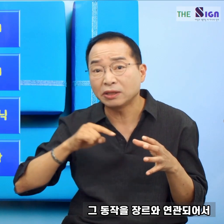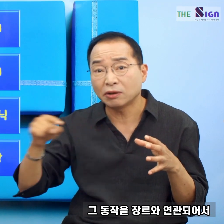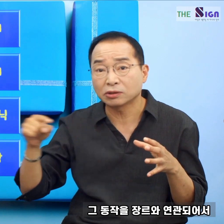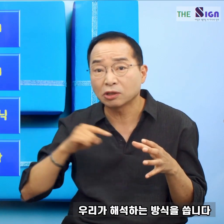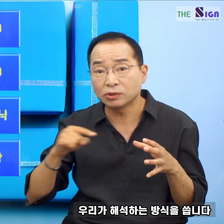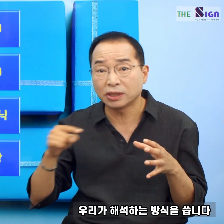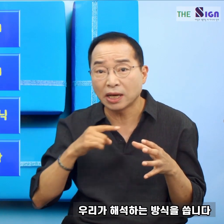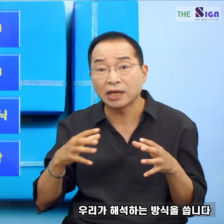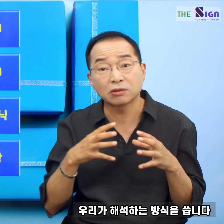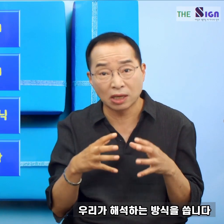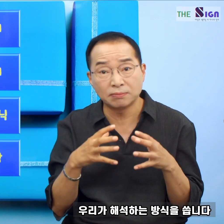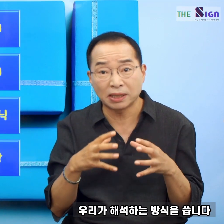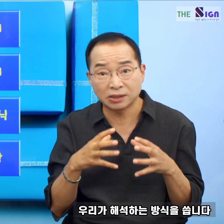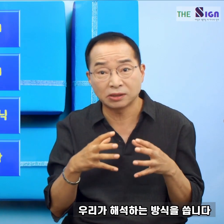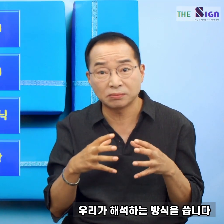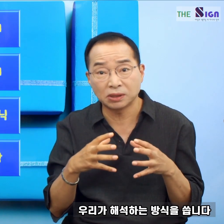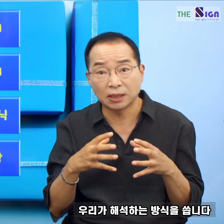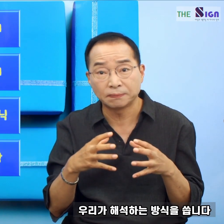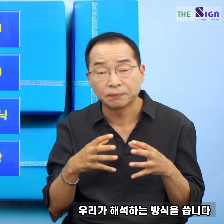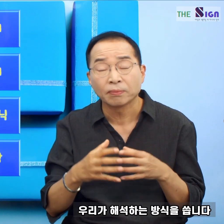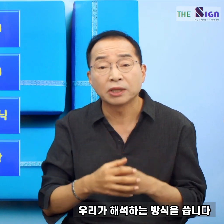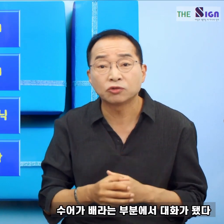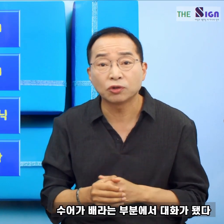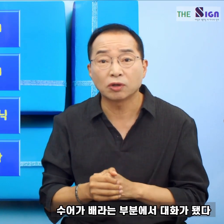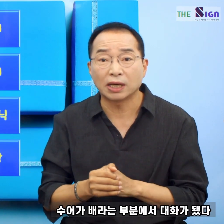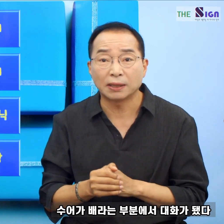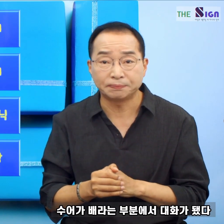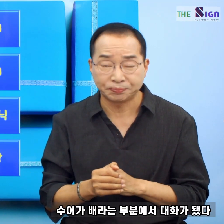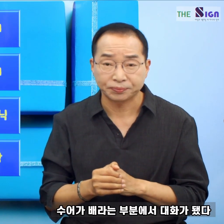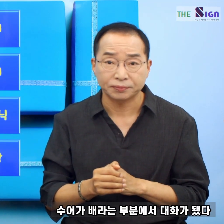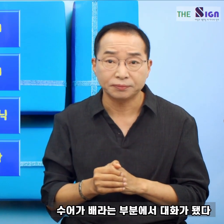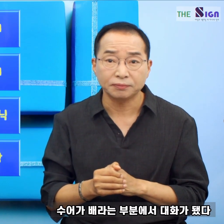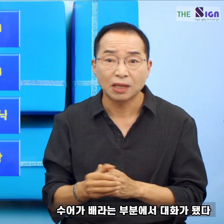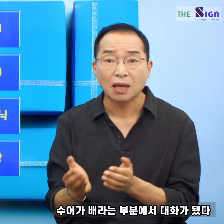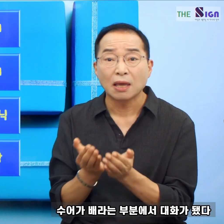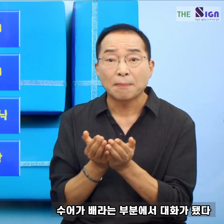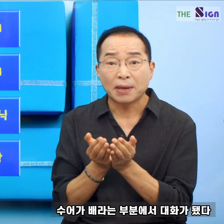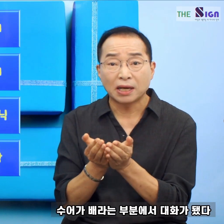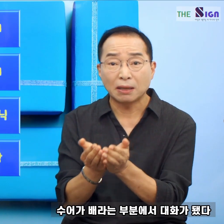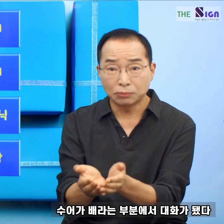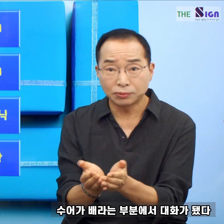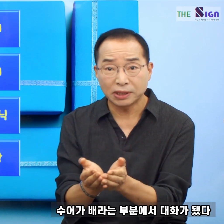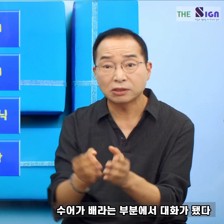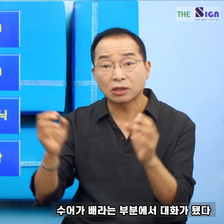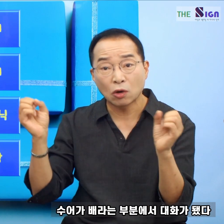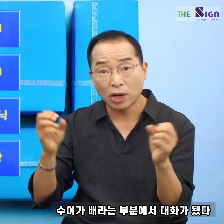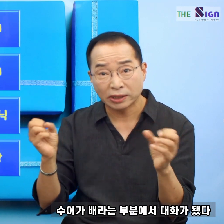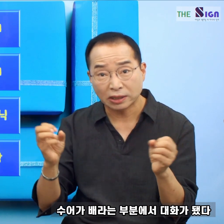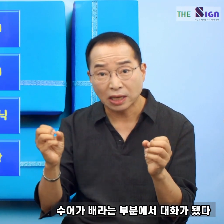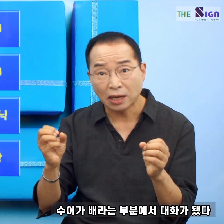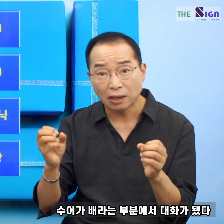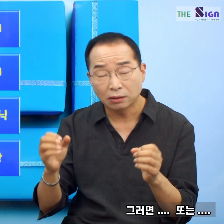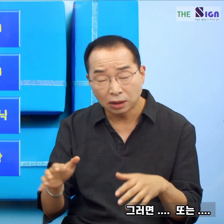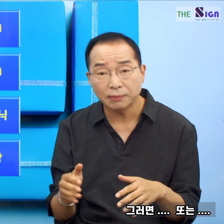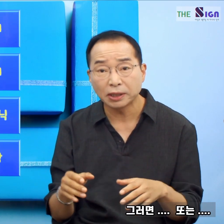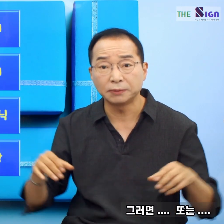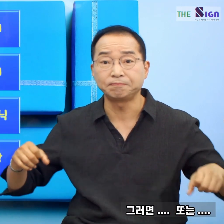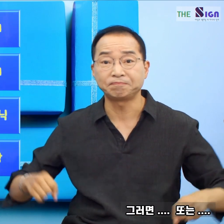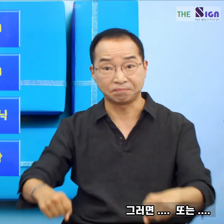연관되어서 우리가 해석하는 방식을 씁니다. 근데 수어가 배라는 부분에서 대화가 됐다. 그러면은